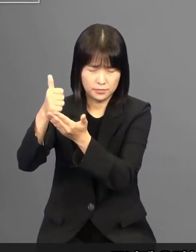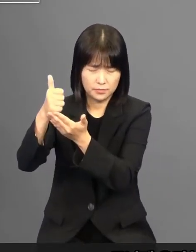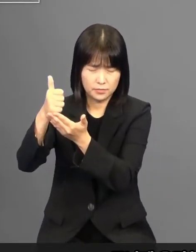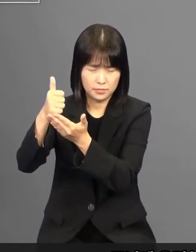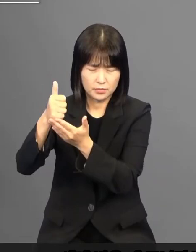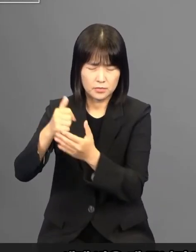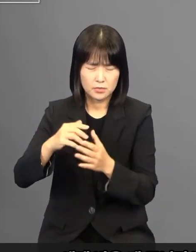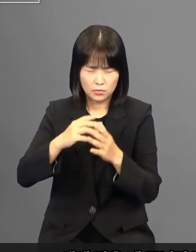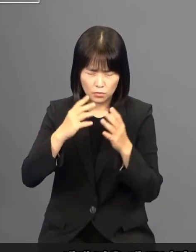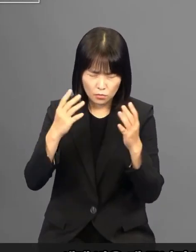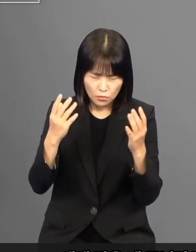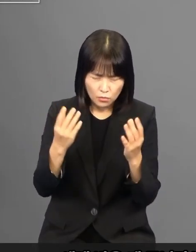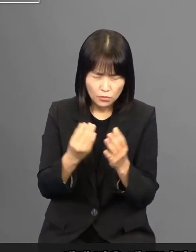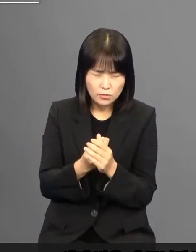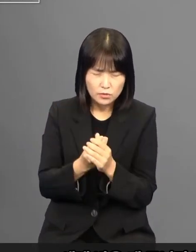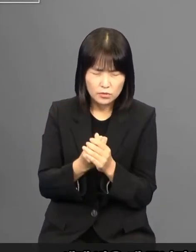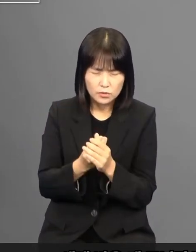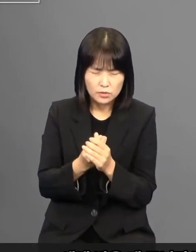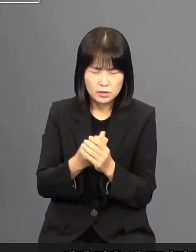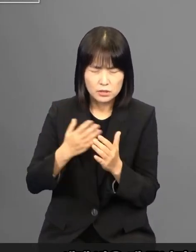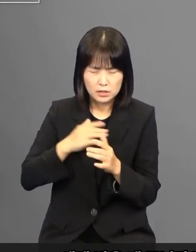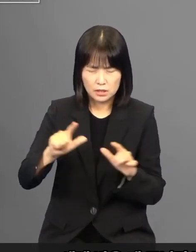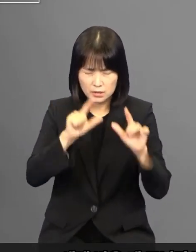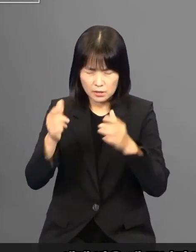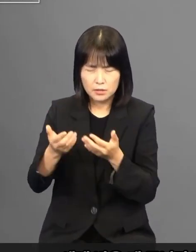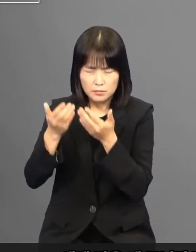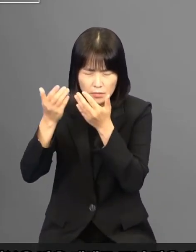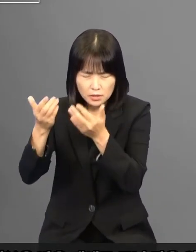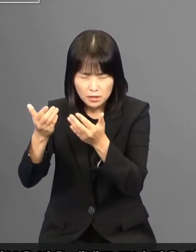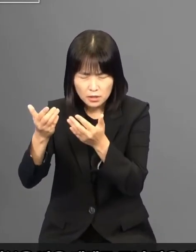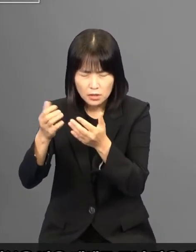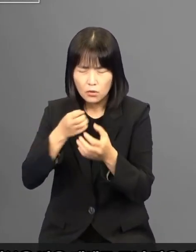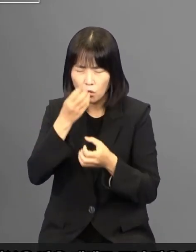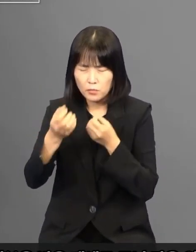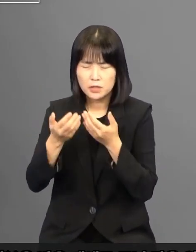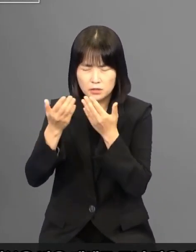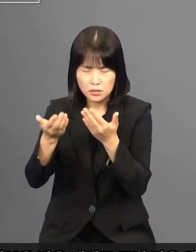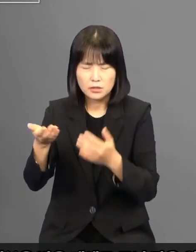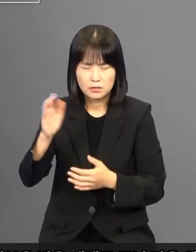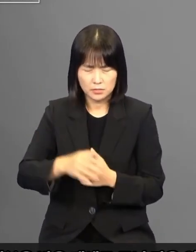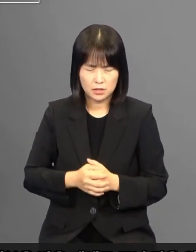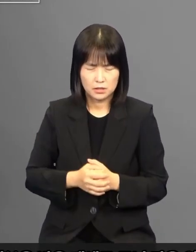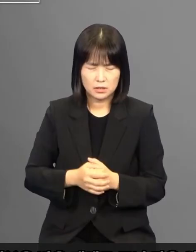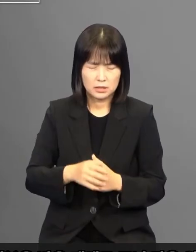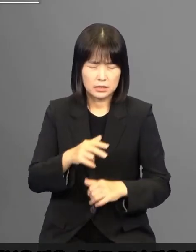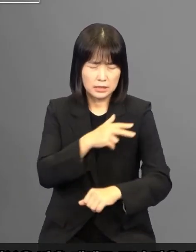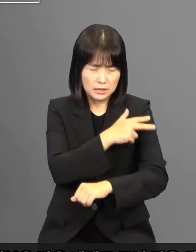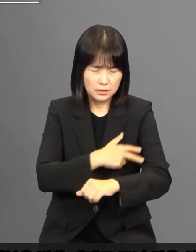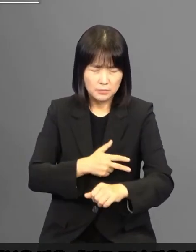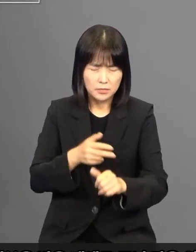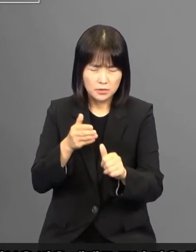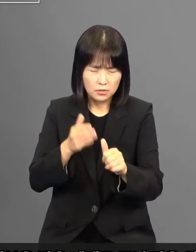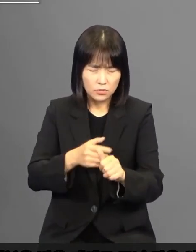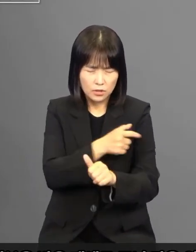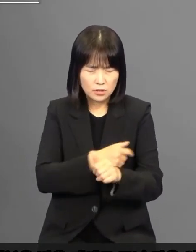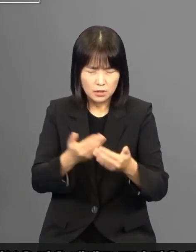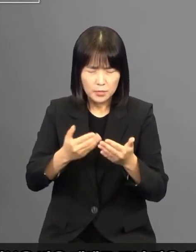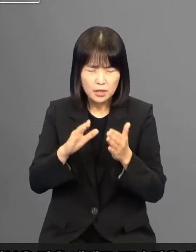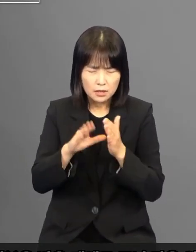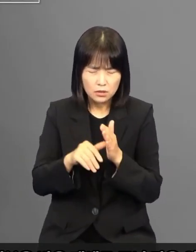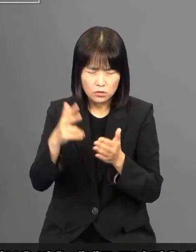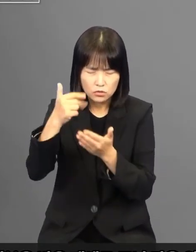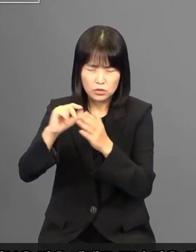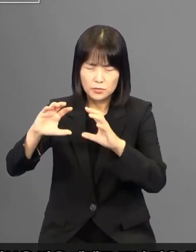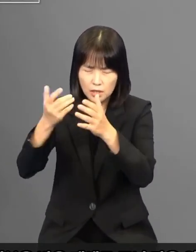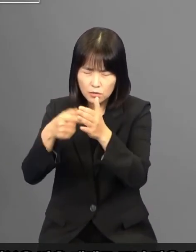인생을 바치겠다라고 세례받을 때 주님만이 나의 왕이라고 고백하였건만, 직분을 받을 때에도 주님만을 위하여 주의 나라를 위해